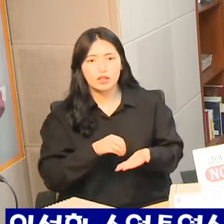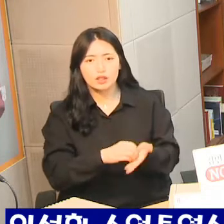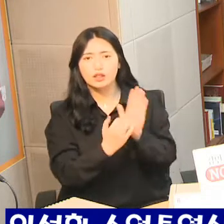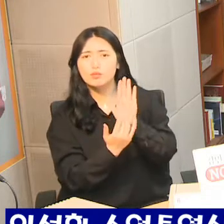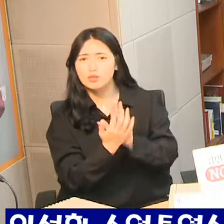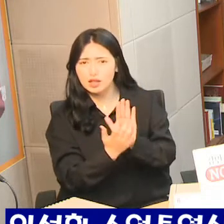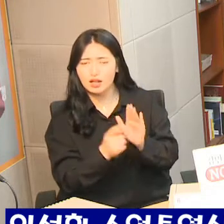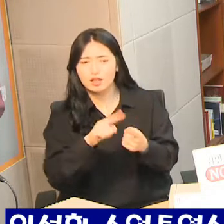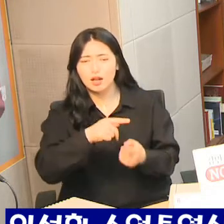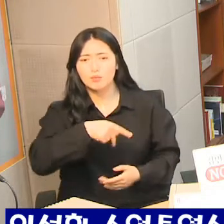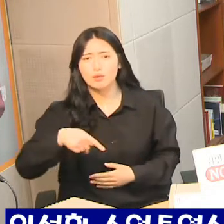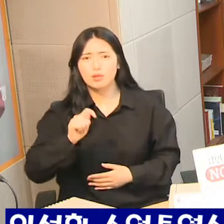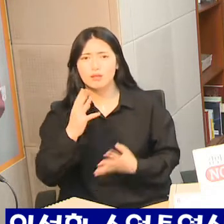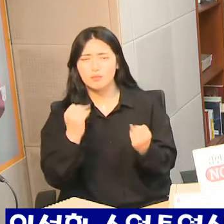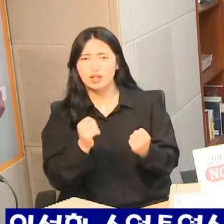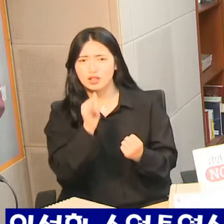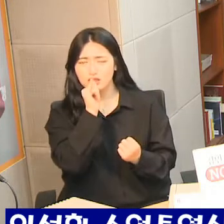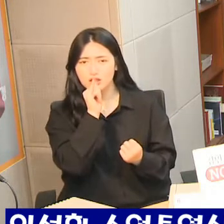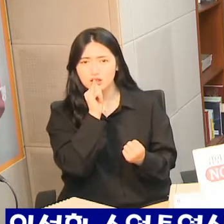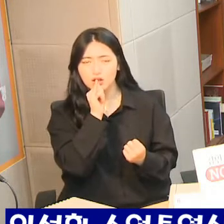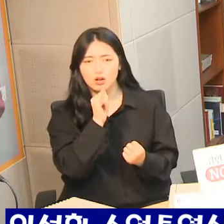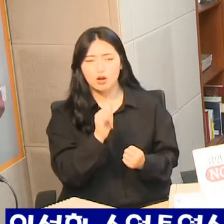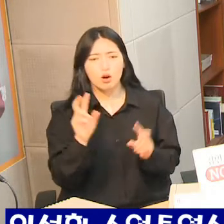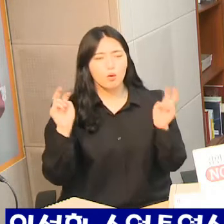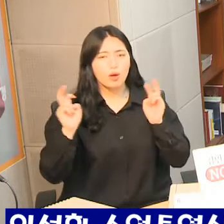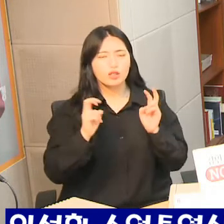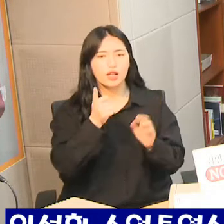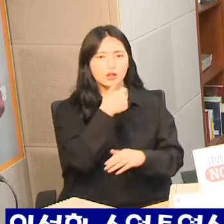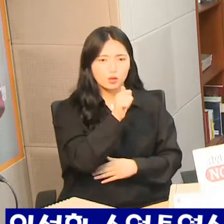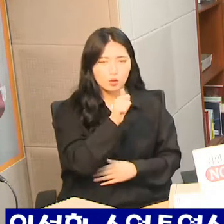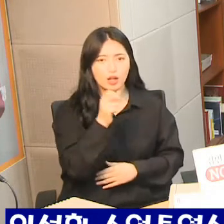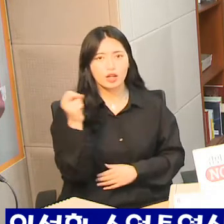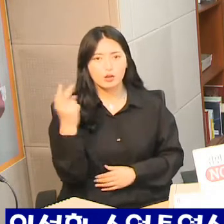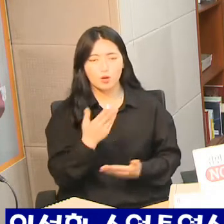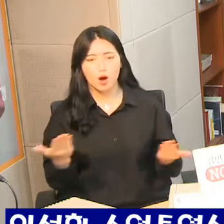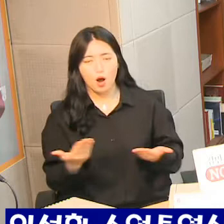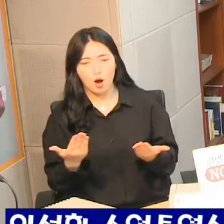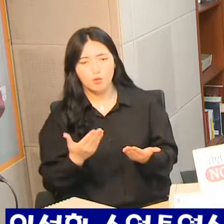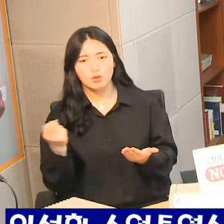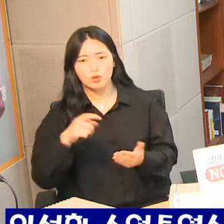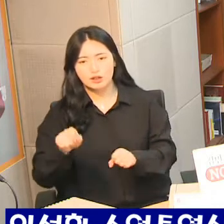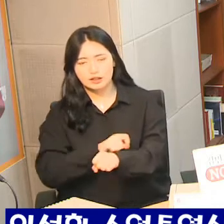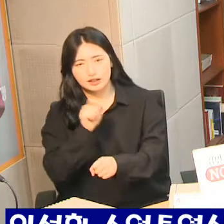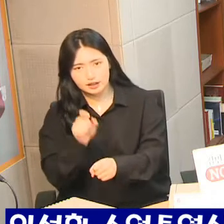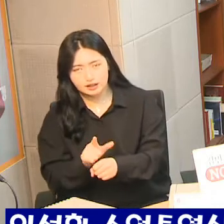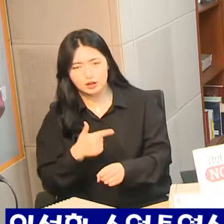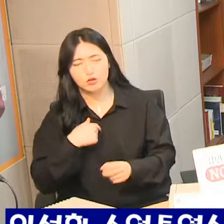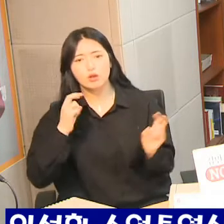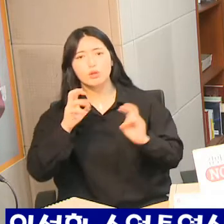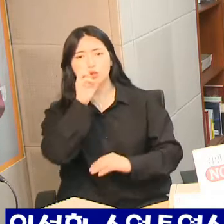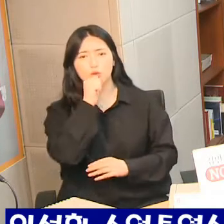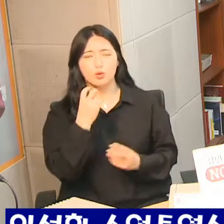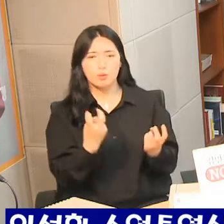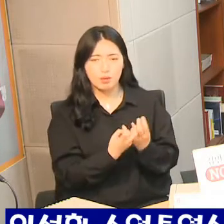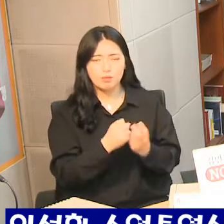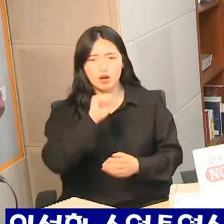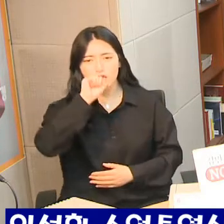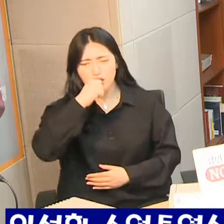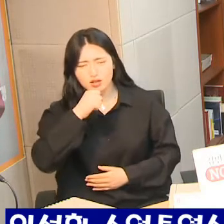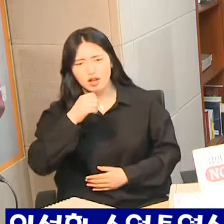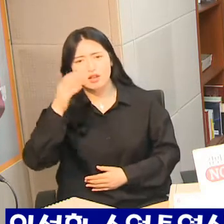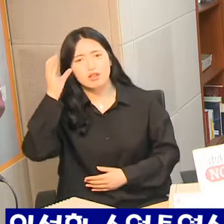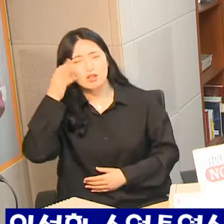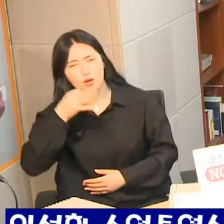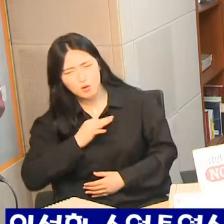이거 많이 하잖아요. 네네. 자, 회사 소개하고 업력 얘기하고 이 프로젝트의 특징, 우리 회사의 장점, 예상 기대 효과, 수익